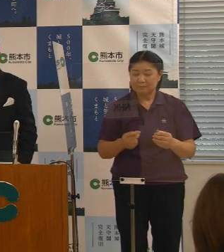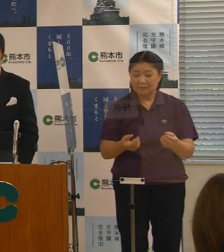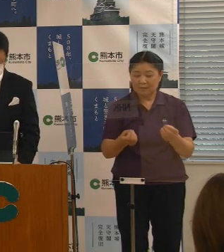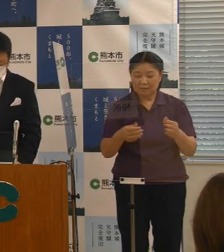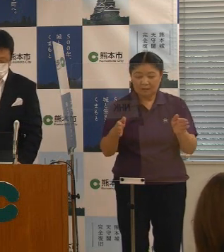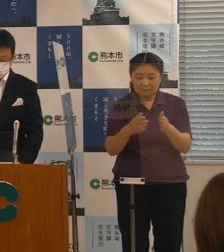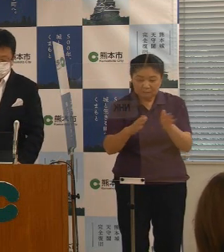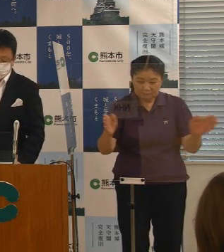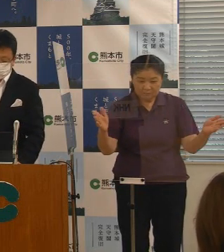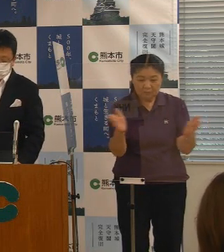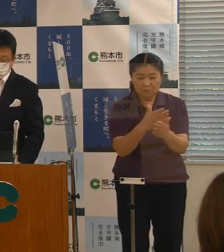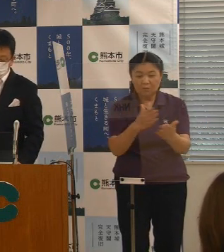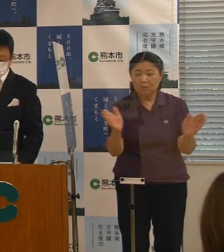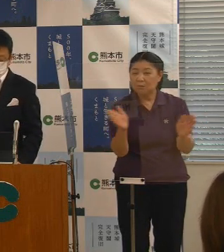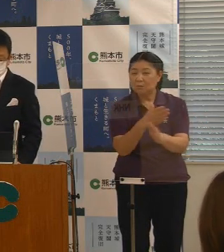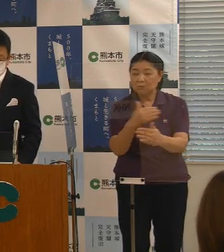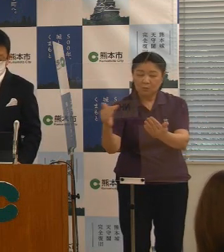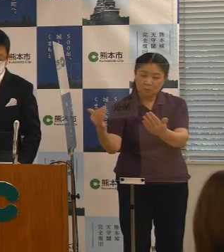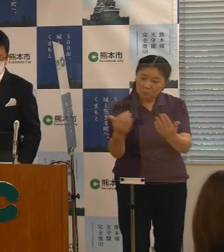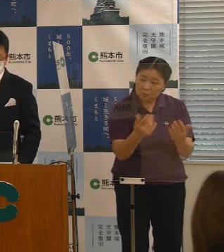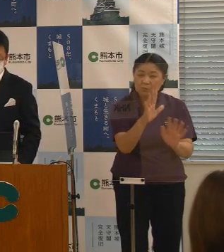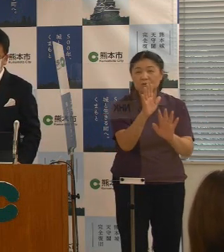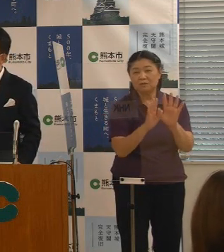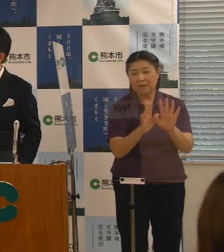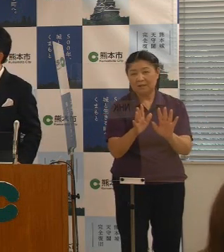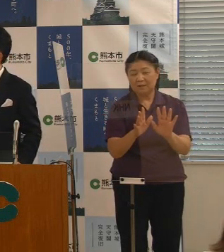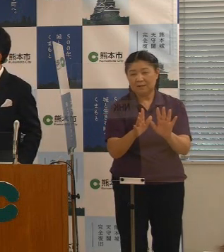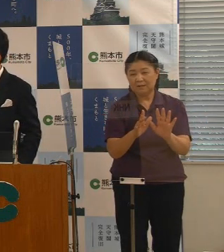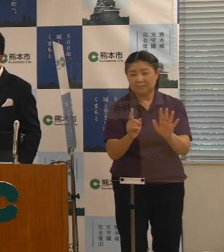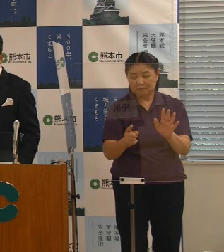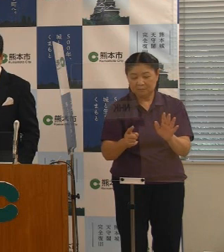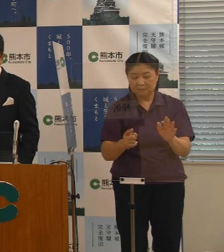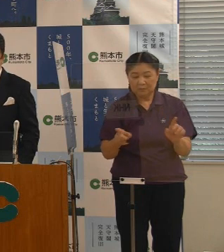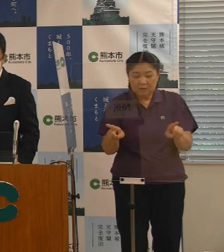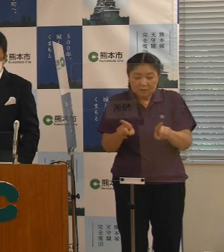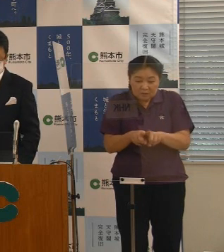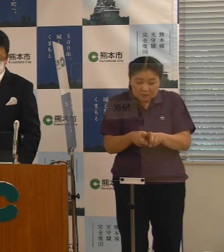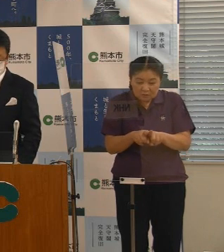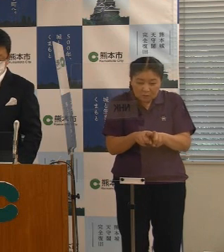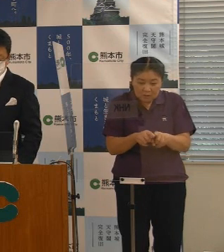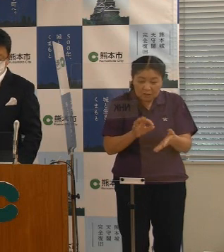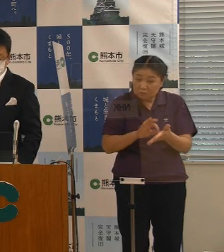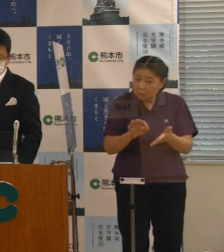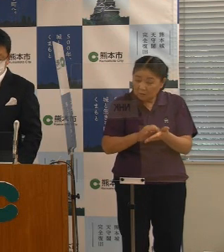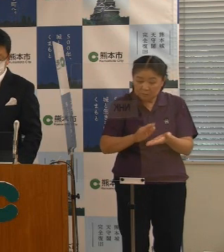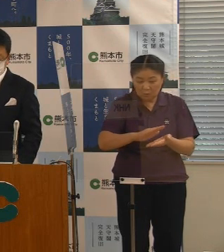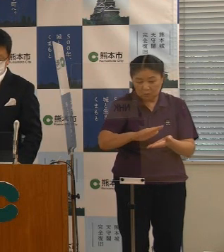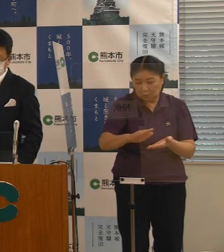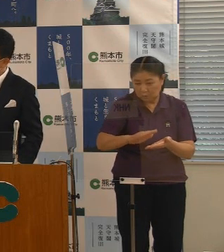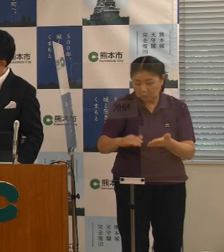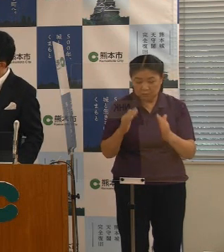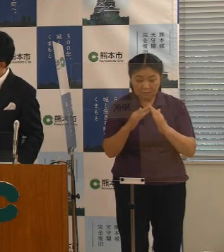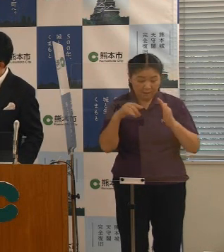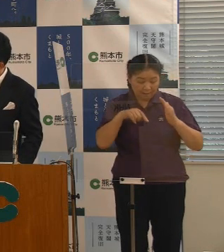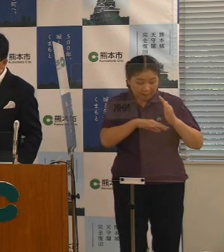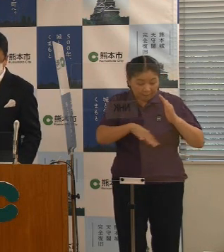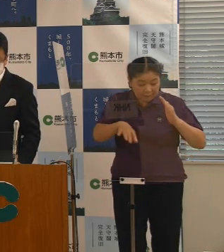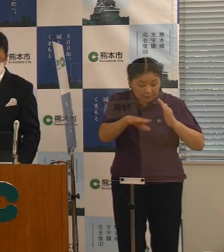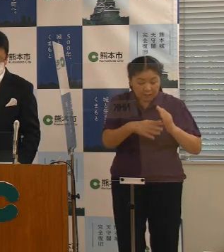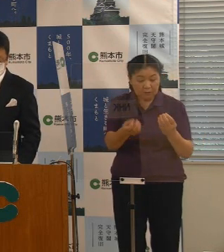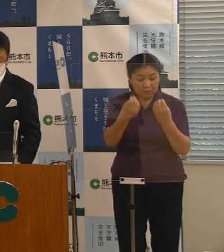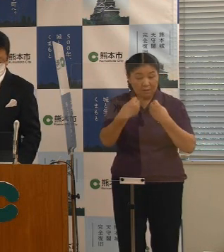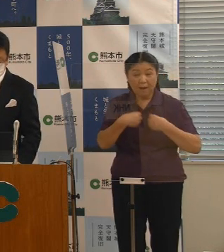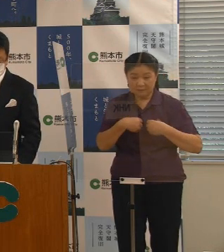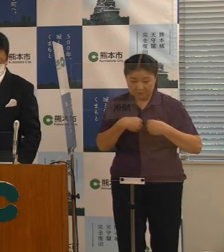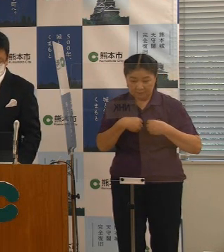換気でありますとか、それから共用部分の消毒、それから家庭内での感染のため